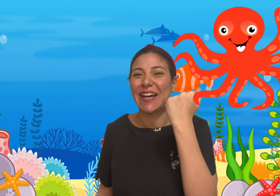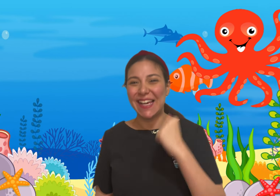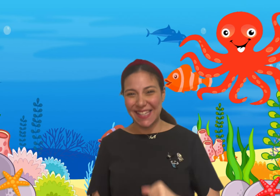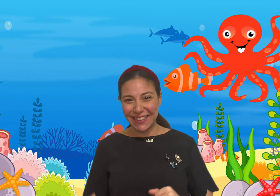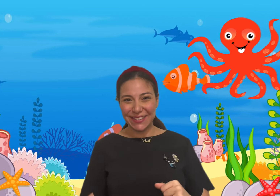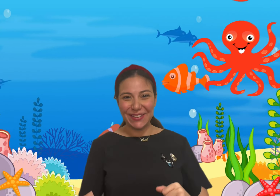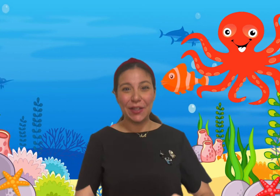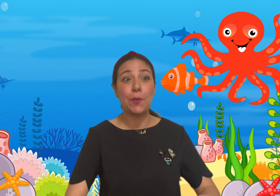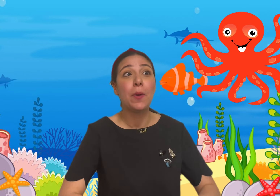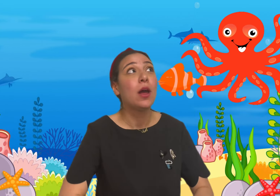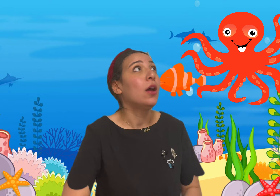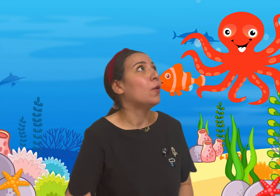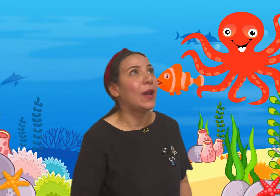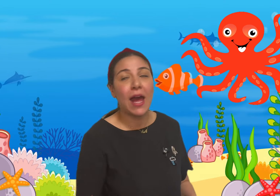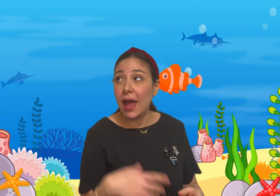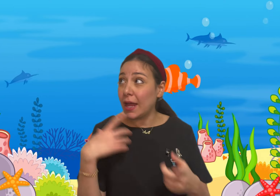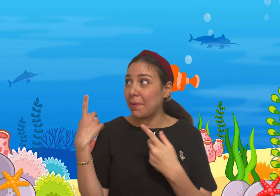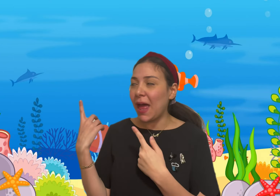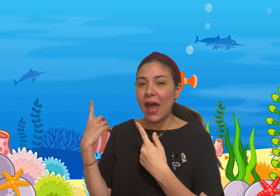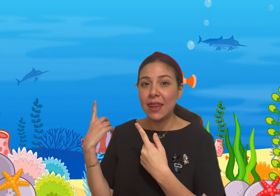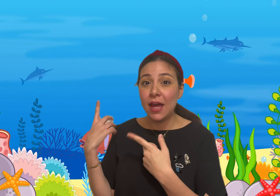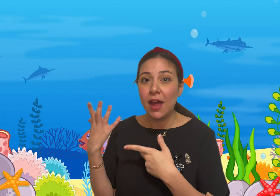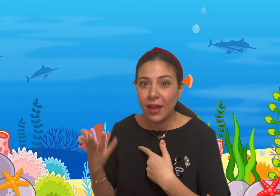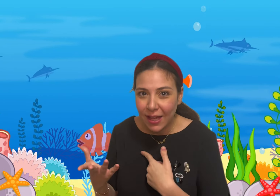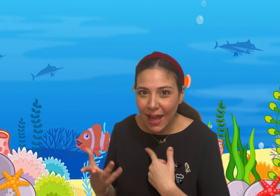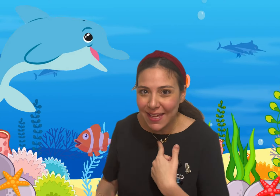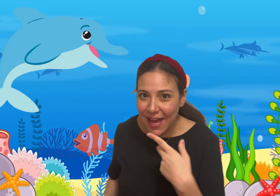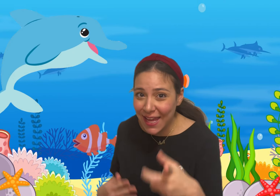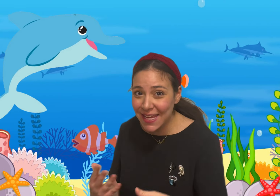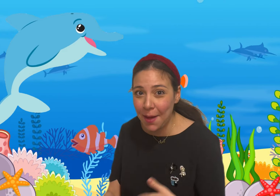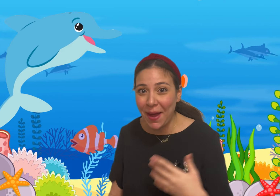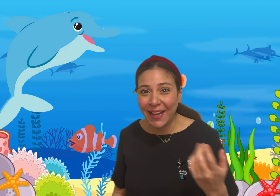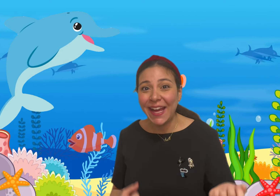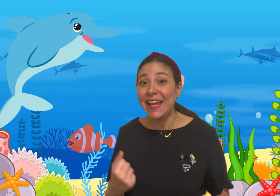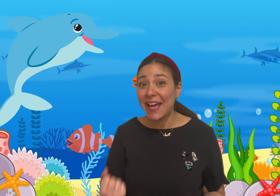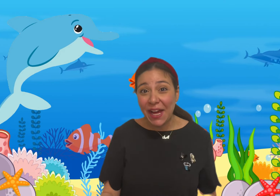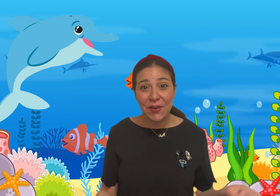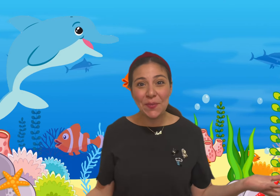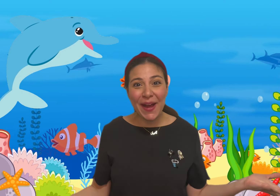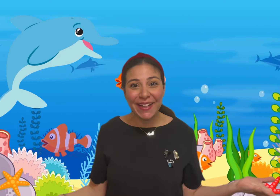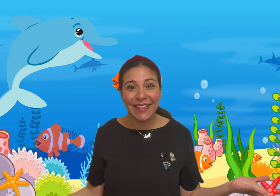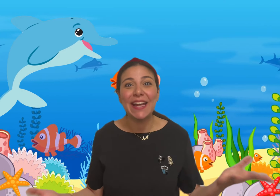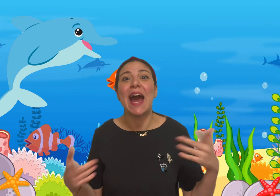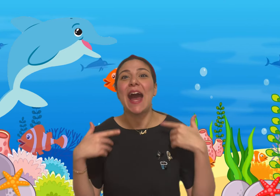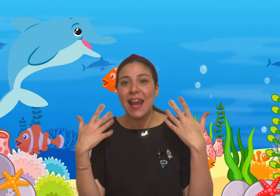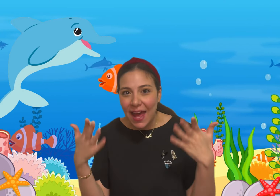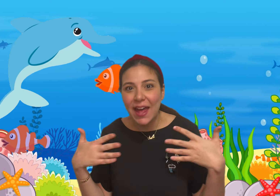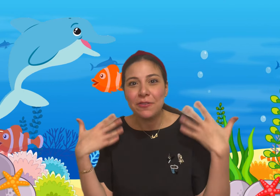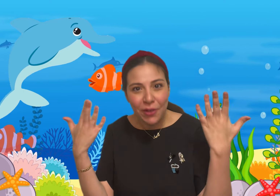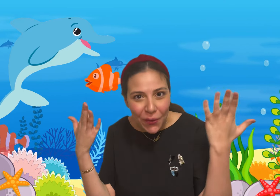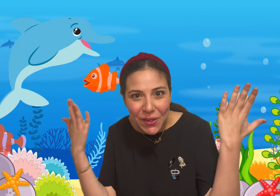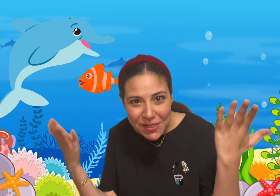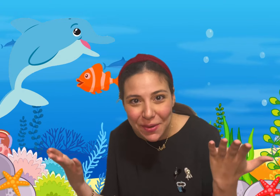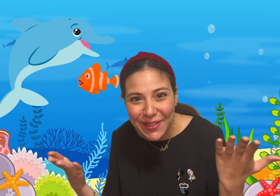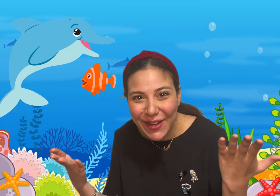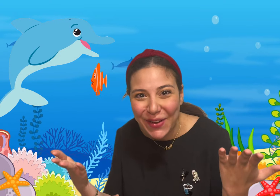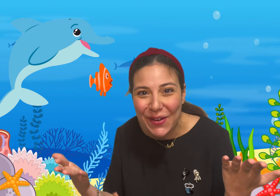أحسنتم والآن ما هذا؟ هيا هيا معي هيا غلوا معي أعلى إلخوا أصواتكم